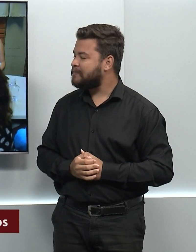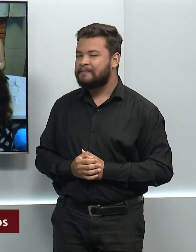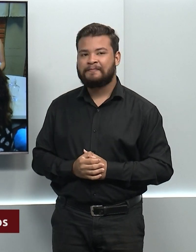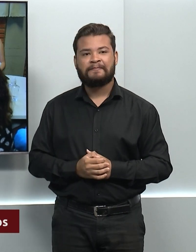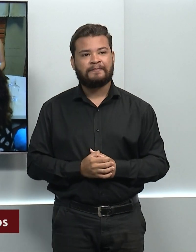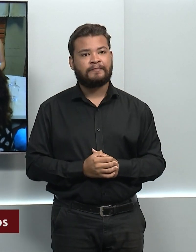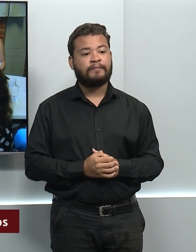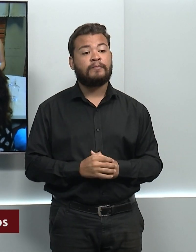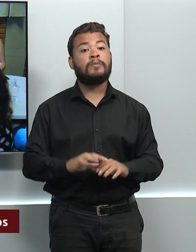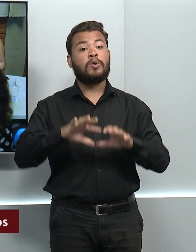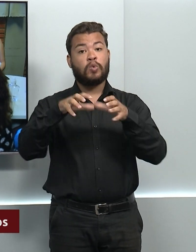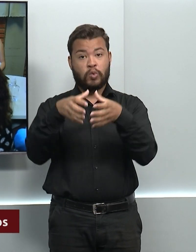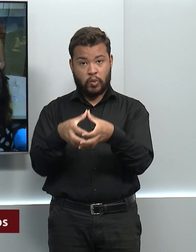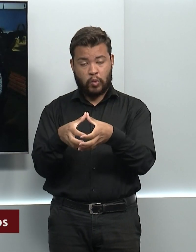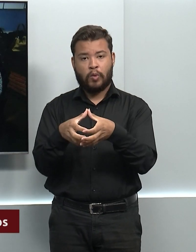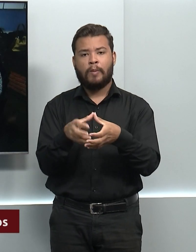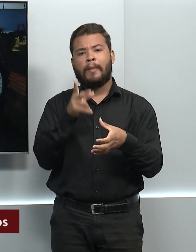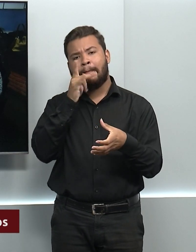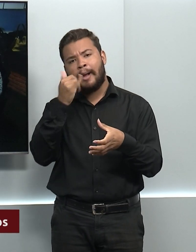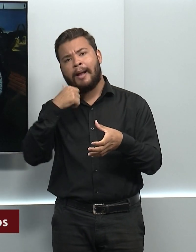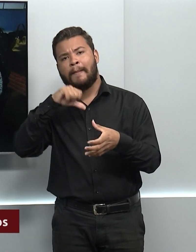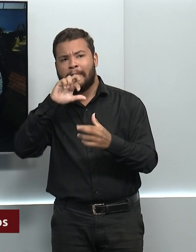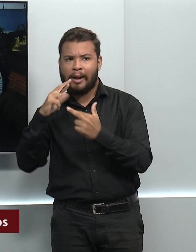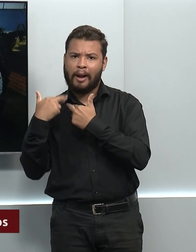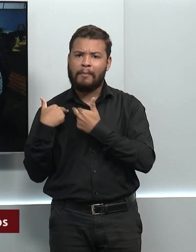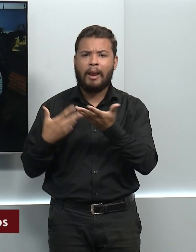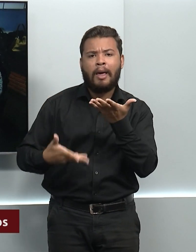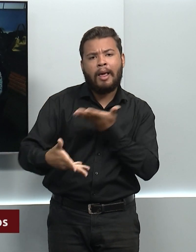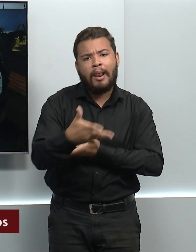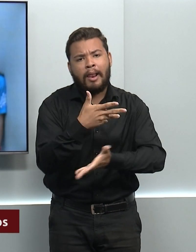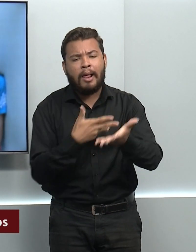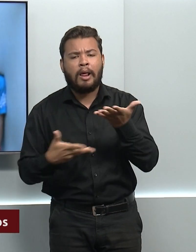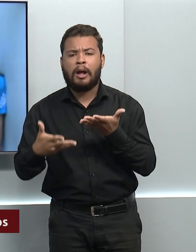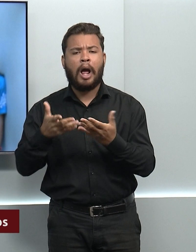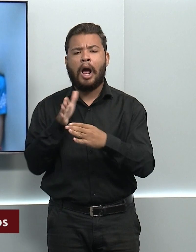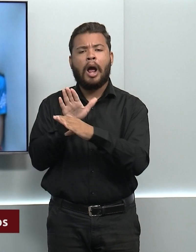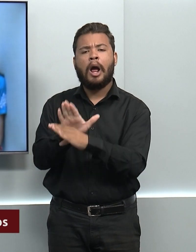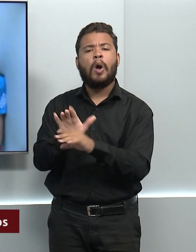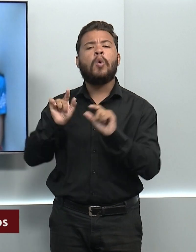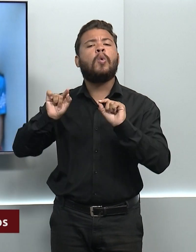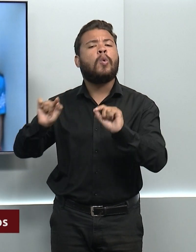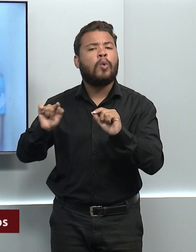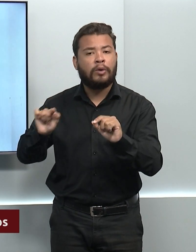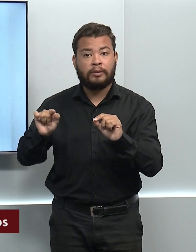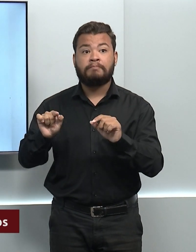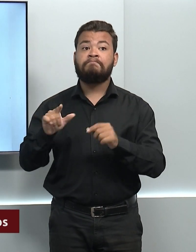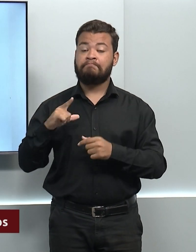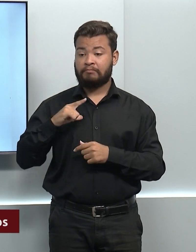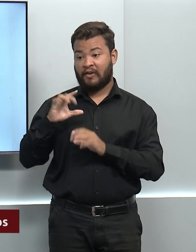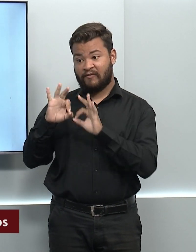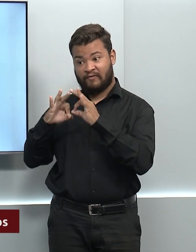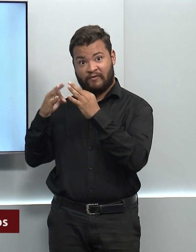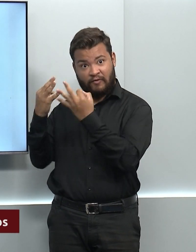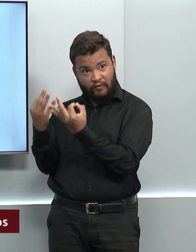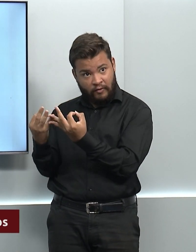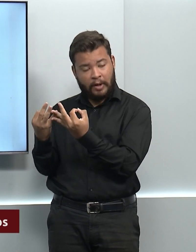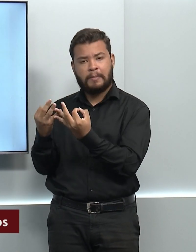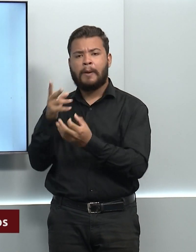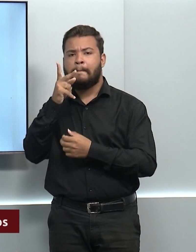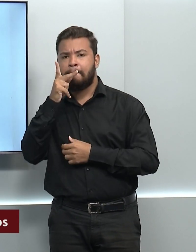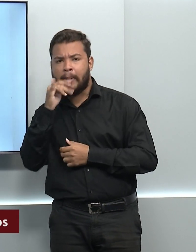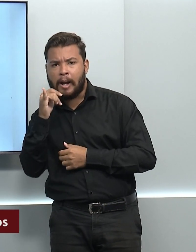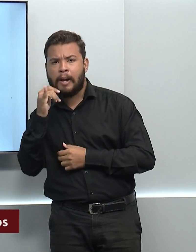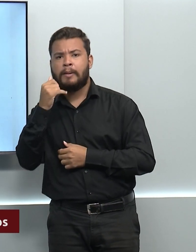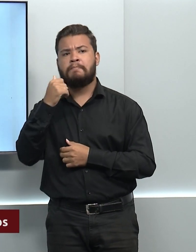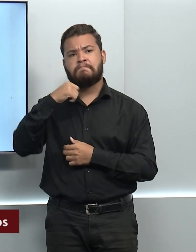O grupo de práticas parentais foi criado para auxiliar no aperfeiçoamento das relações familiares entre